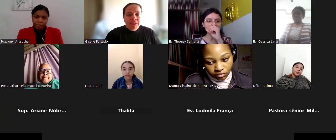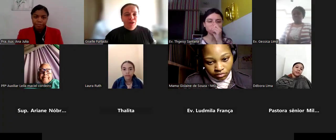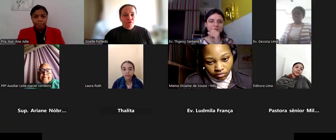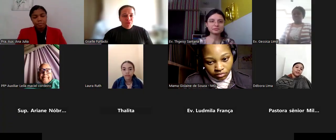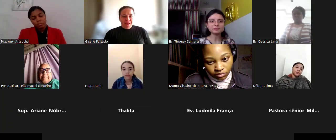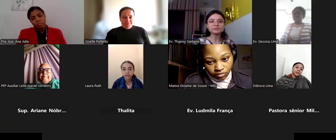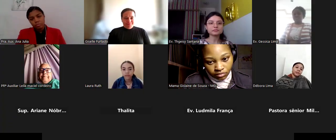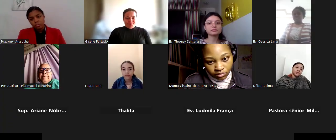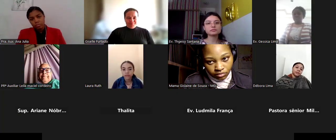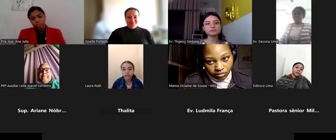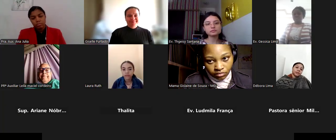Então, vamos lá.